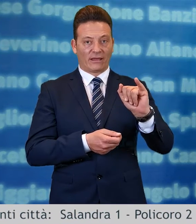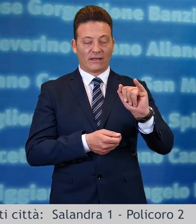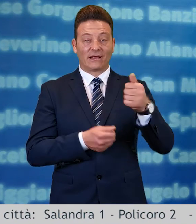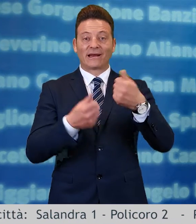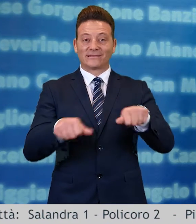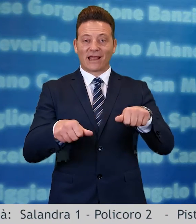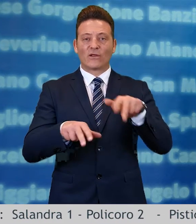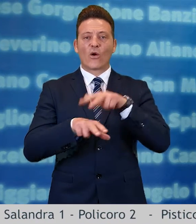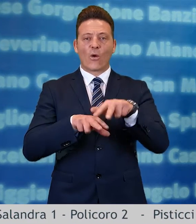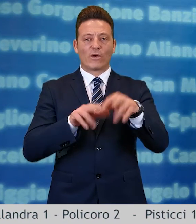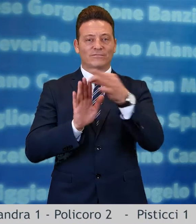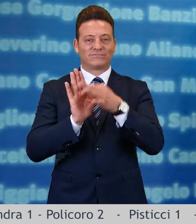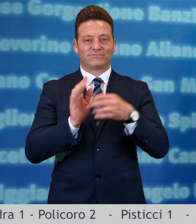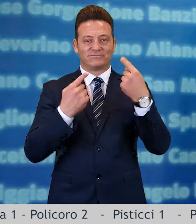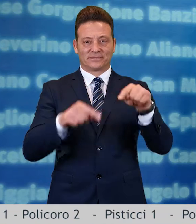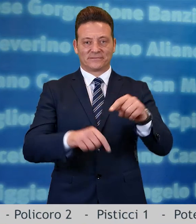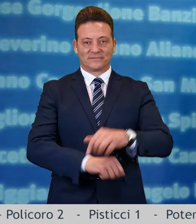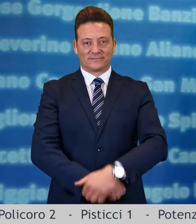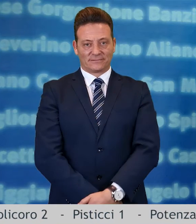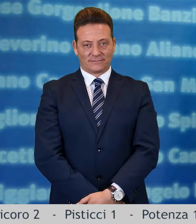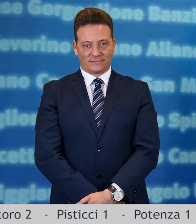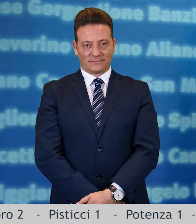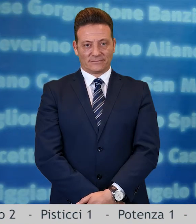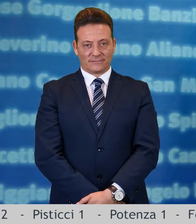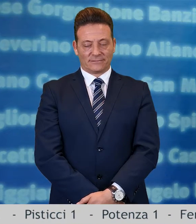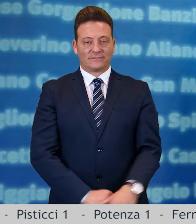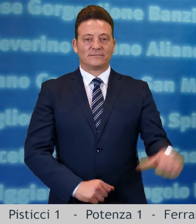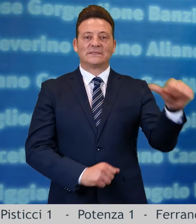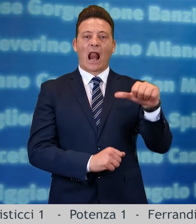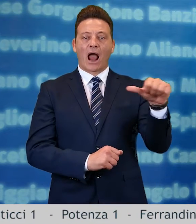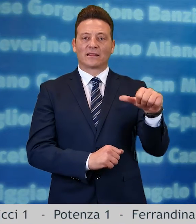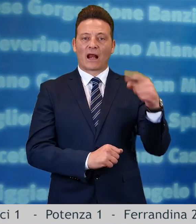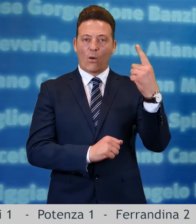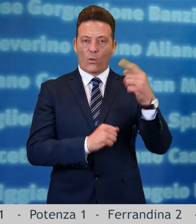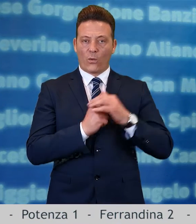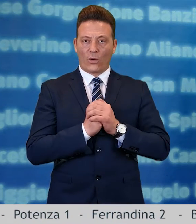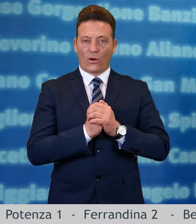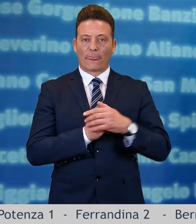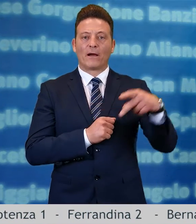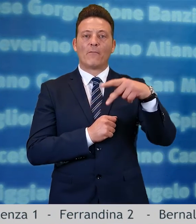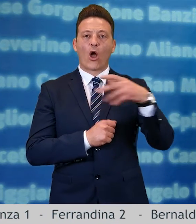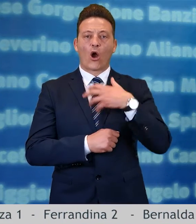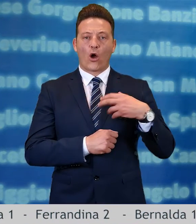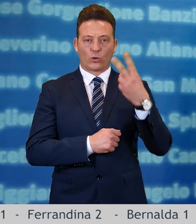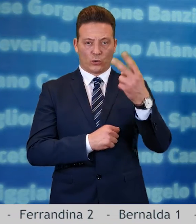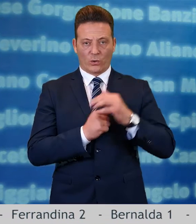rispettivamente nelle seguenti città salandra 1 policoro 2